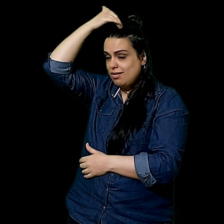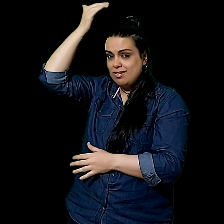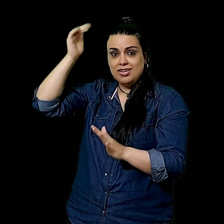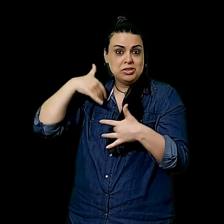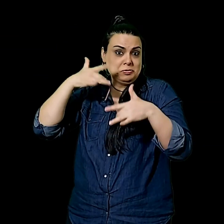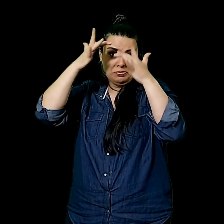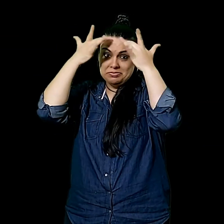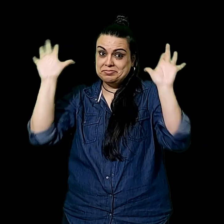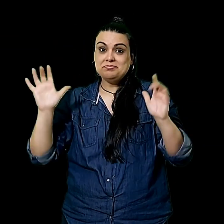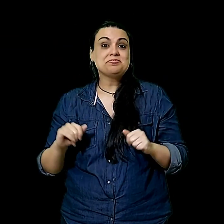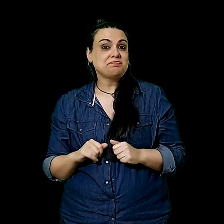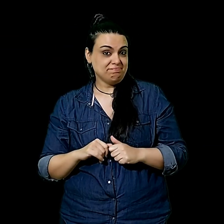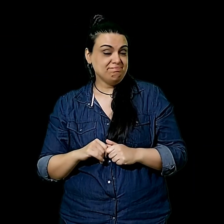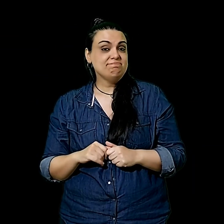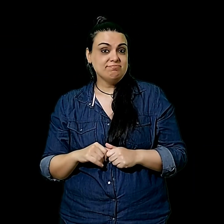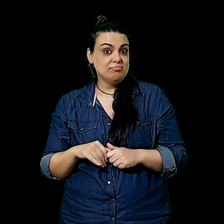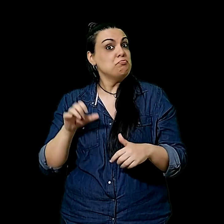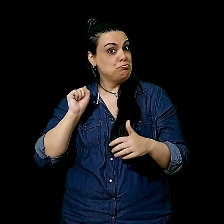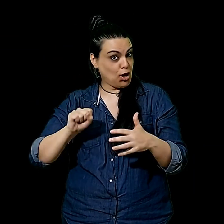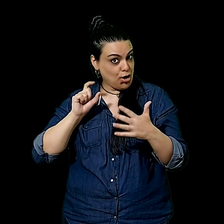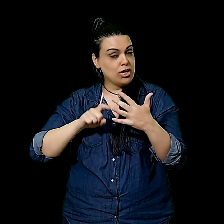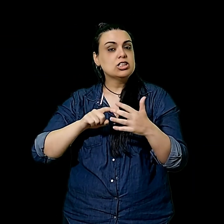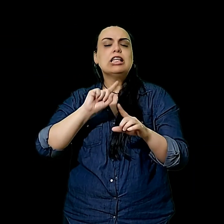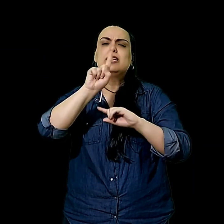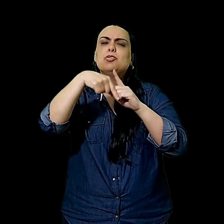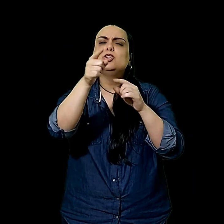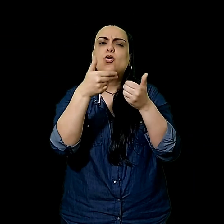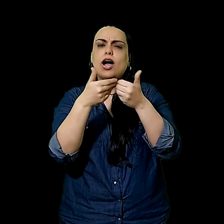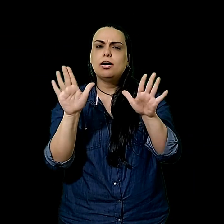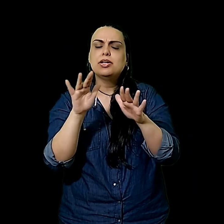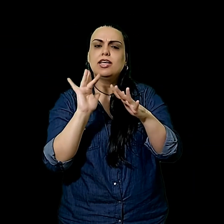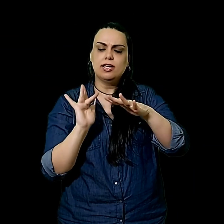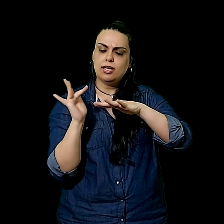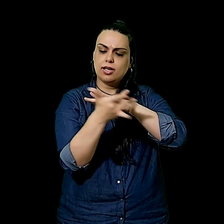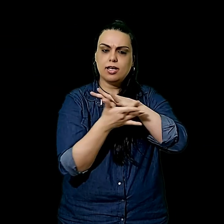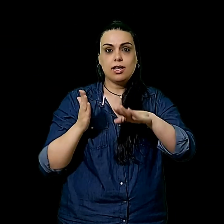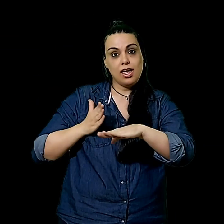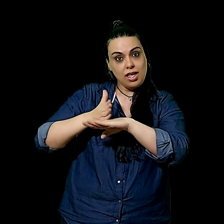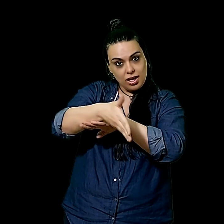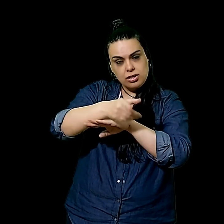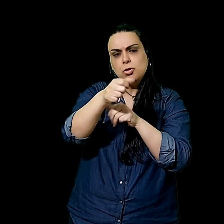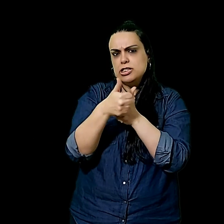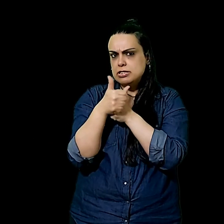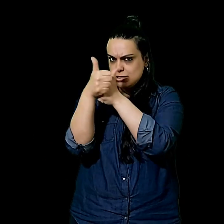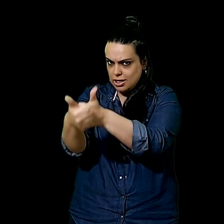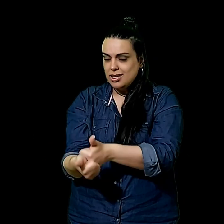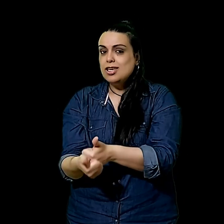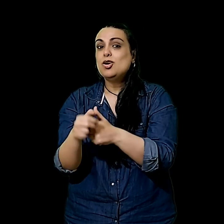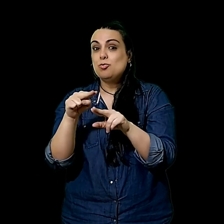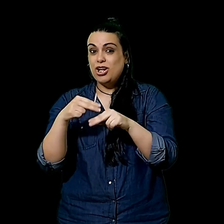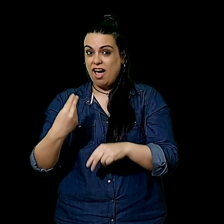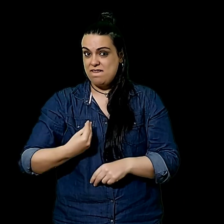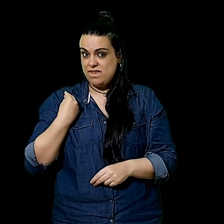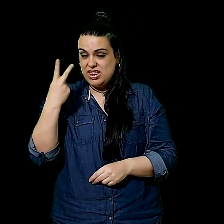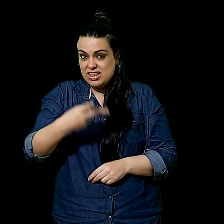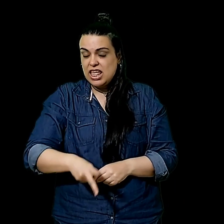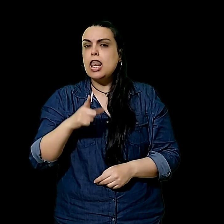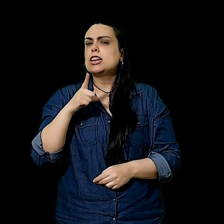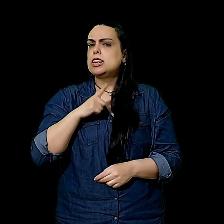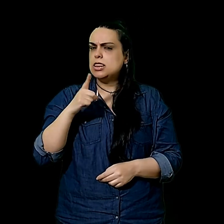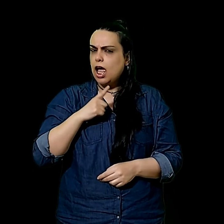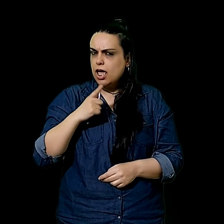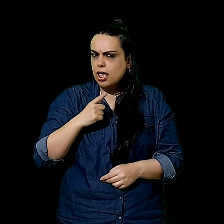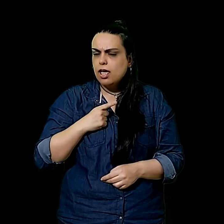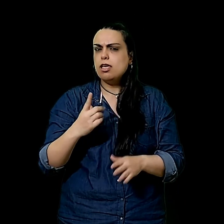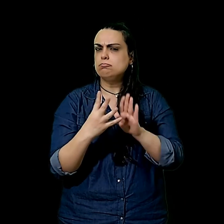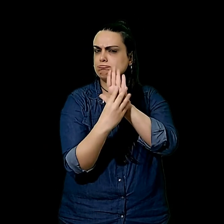Deus abriu um leque, depois eu queria que vocês entrassem na rede social dela. Quem quiser pode seguir, porque na vida dela tem conteúdo,